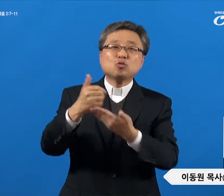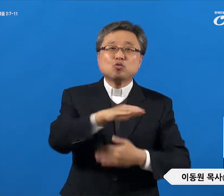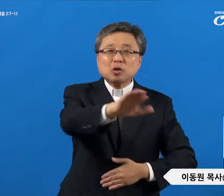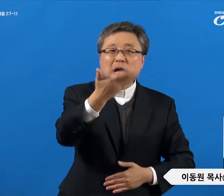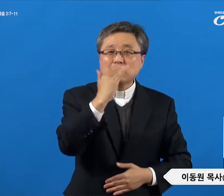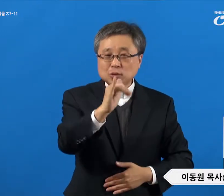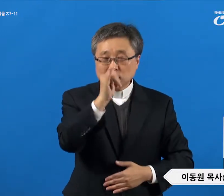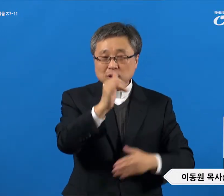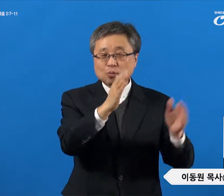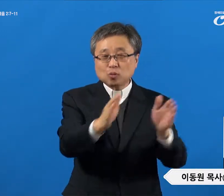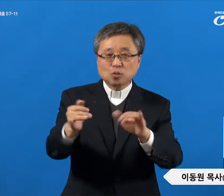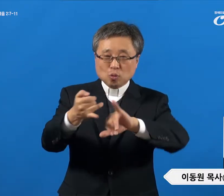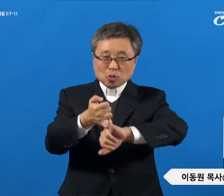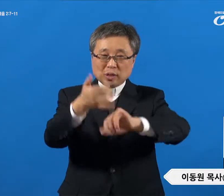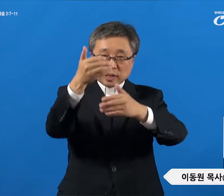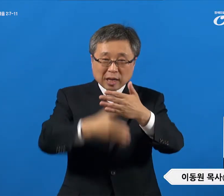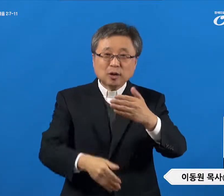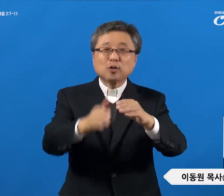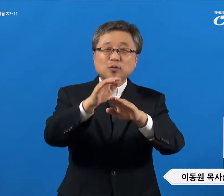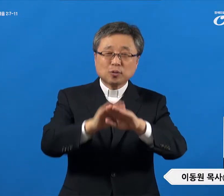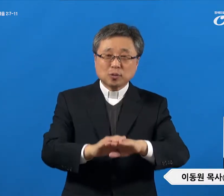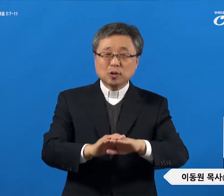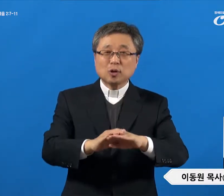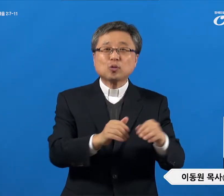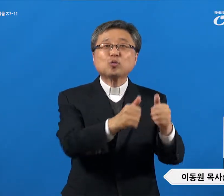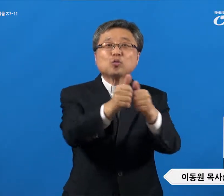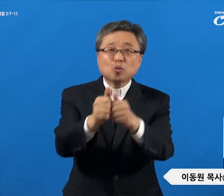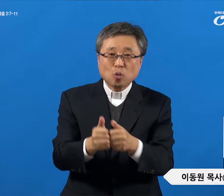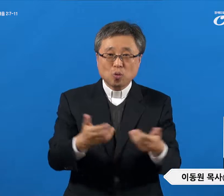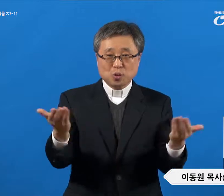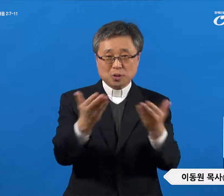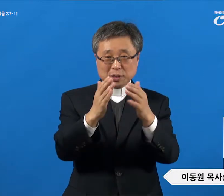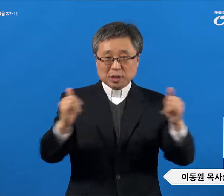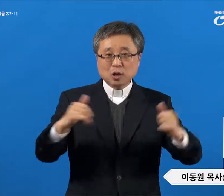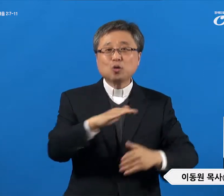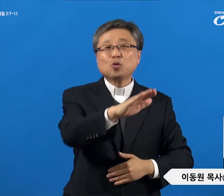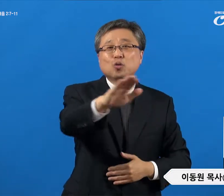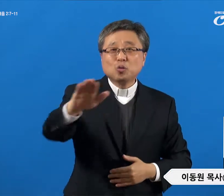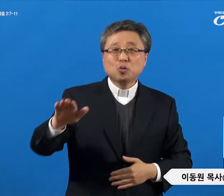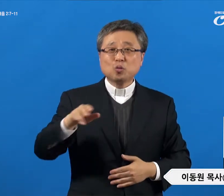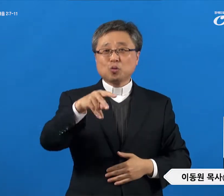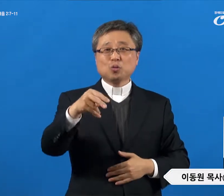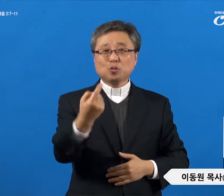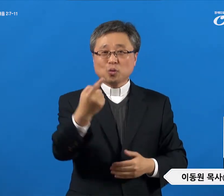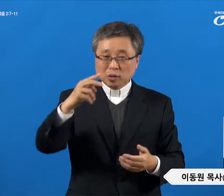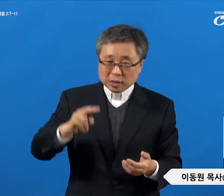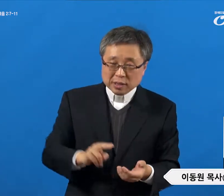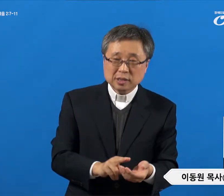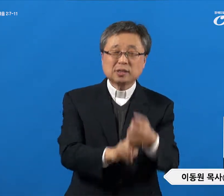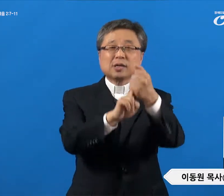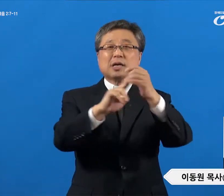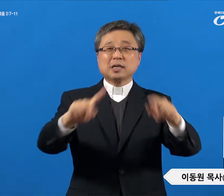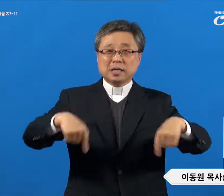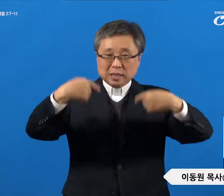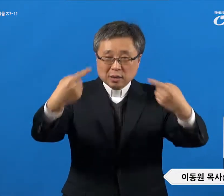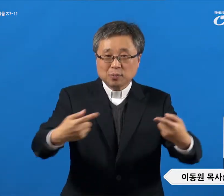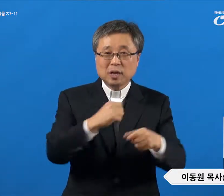남겨주세요. 그래서 그분의 동력자가 되라고, 우리도 기적에 참여한 특권을, 기쁨을 함께 누리도록